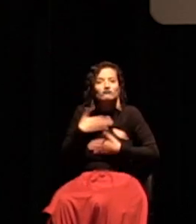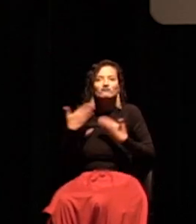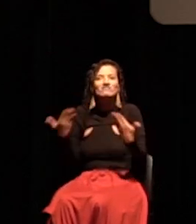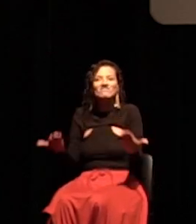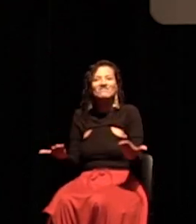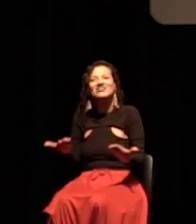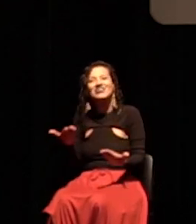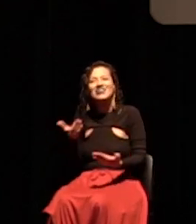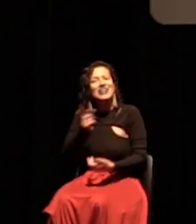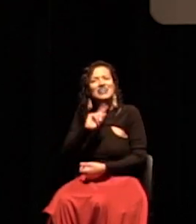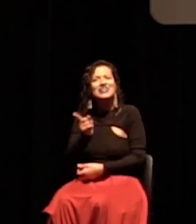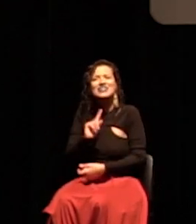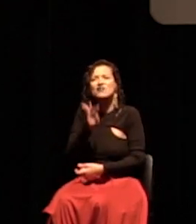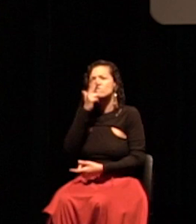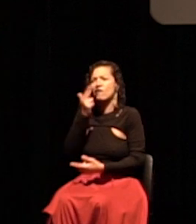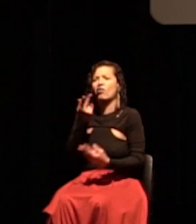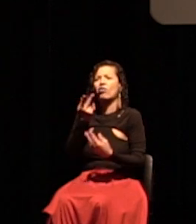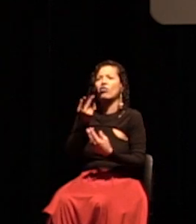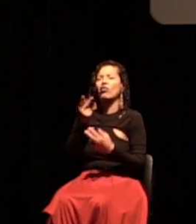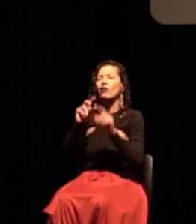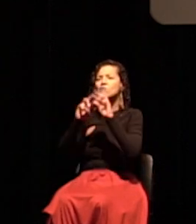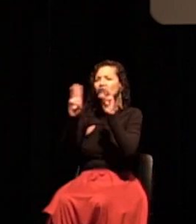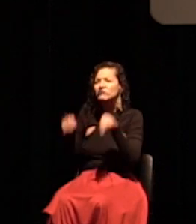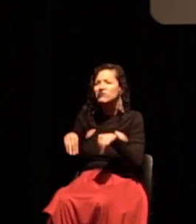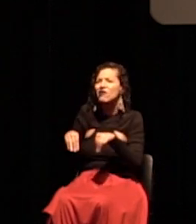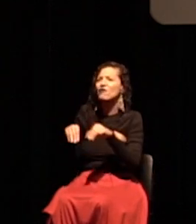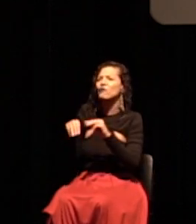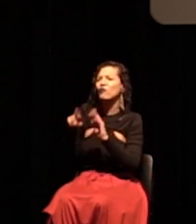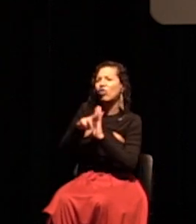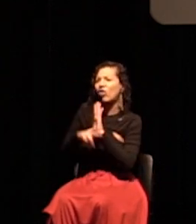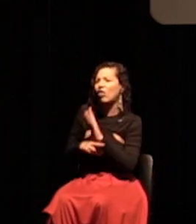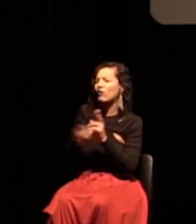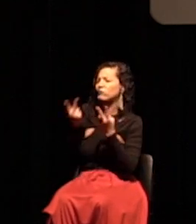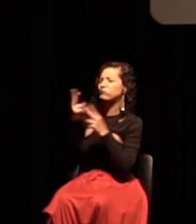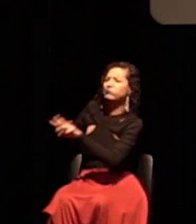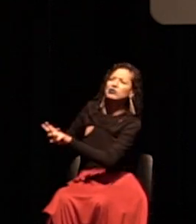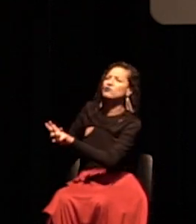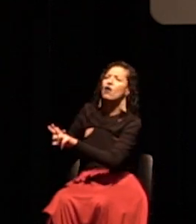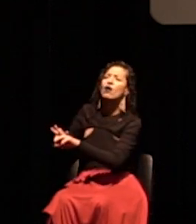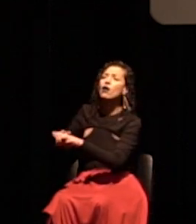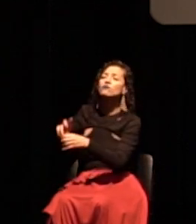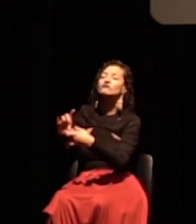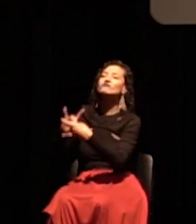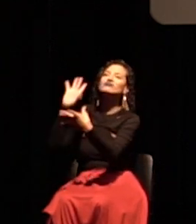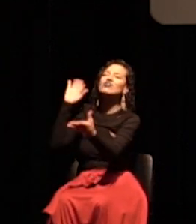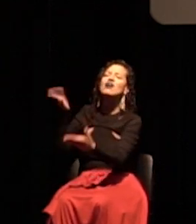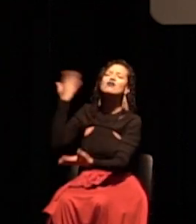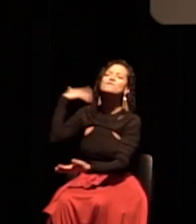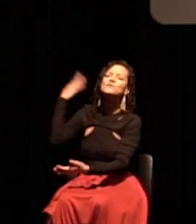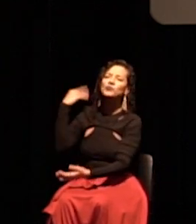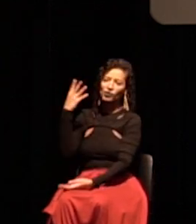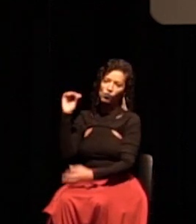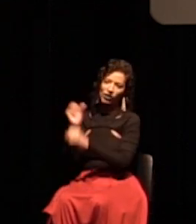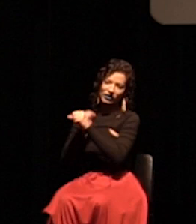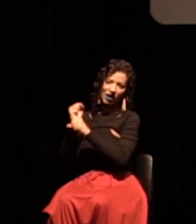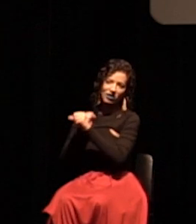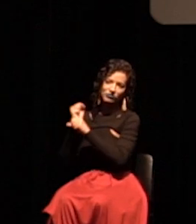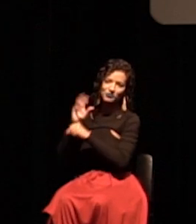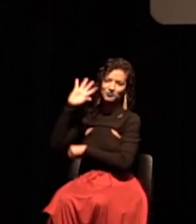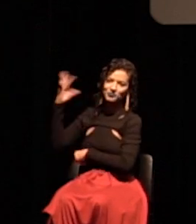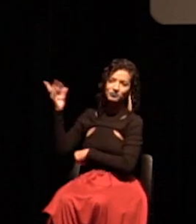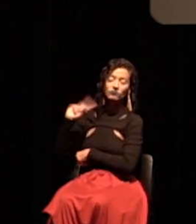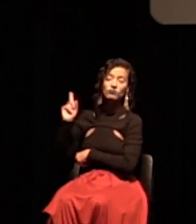não ficando prisioneira das convenções museológicas nem daquilo que aconteceu há 40 anos, mas, pelo contrário, criando